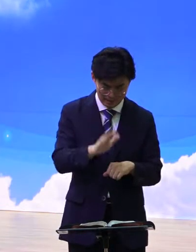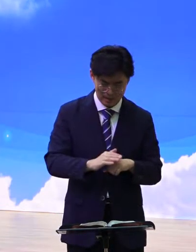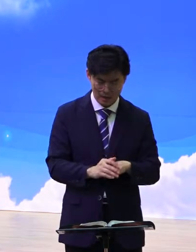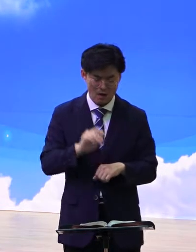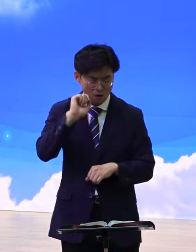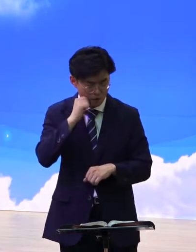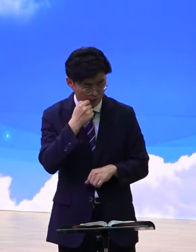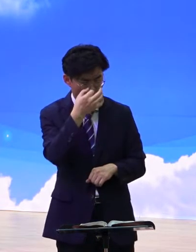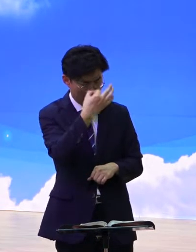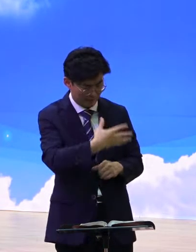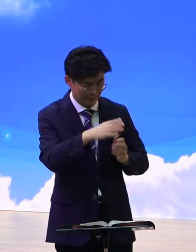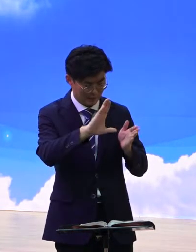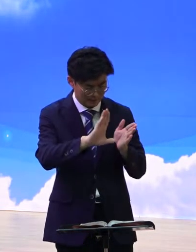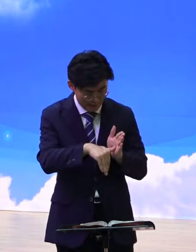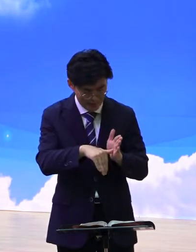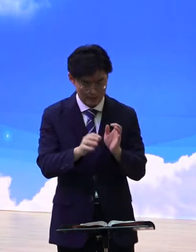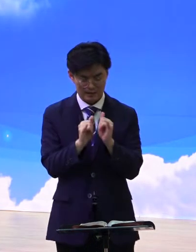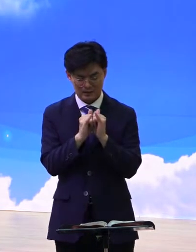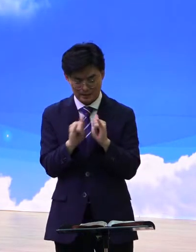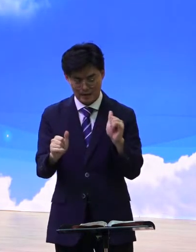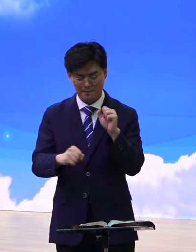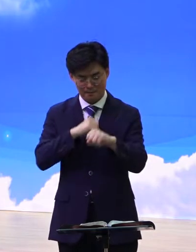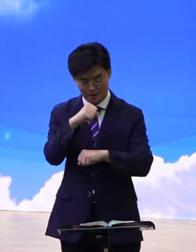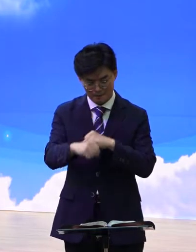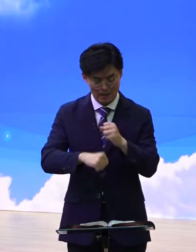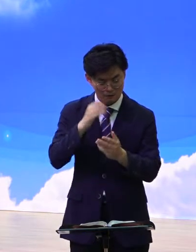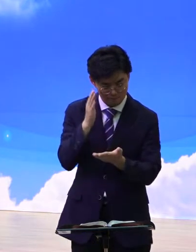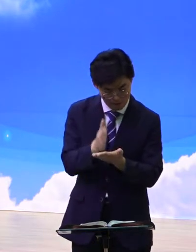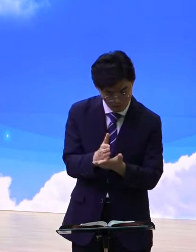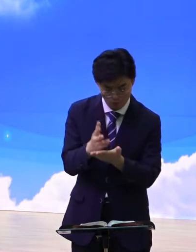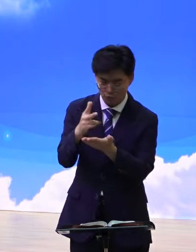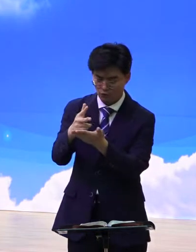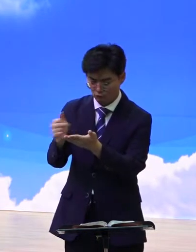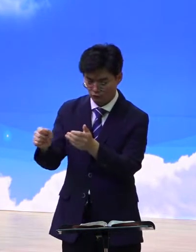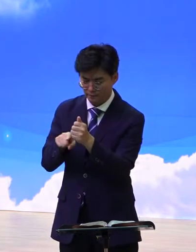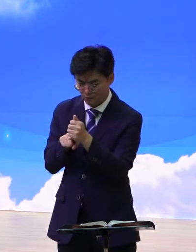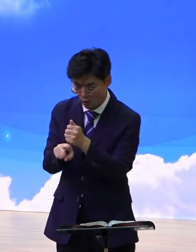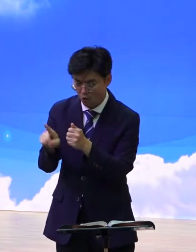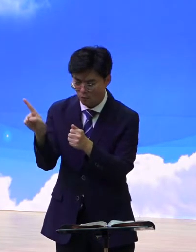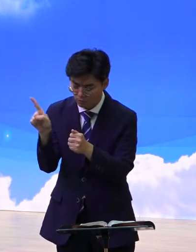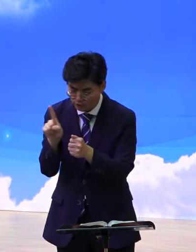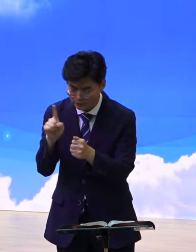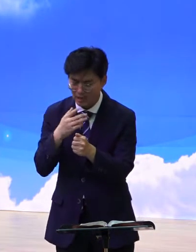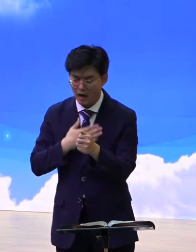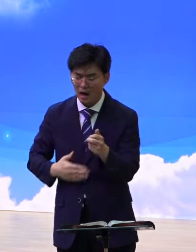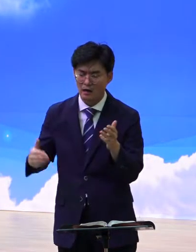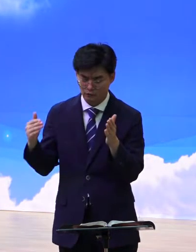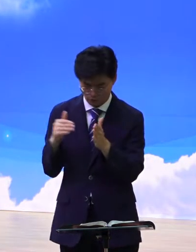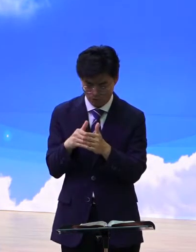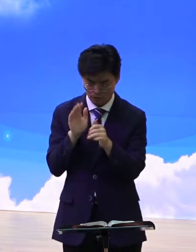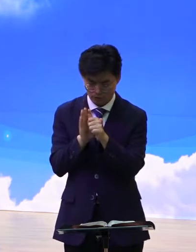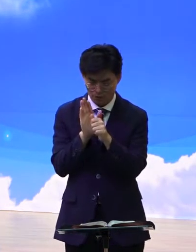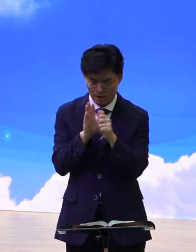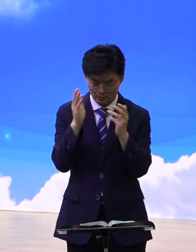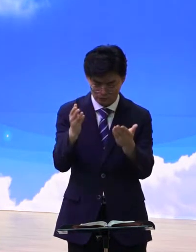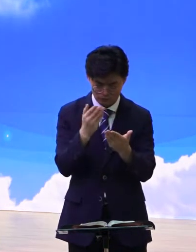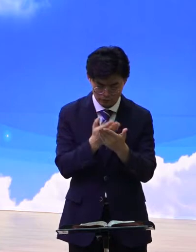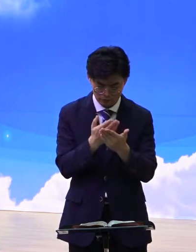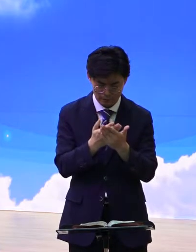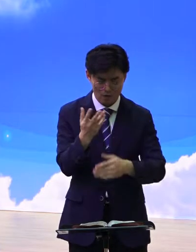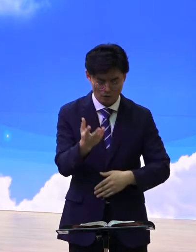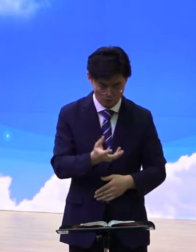하시고 주님의 뜻이 무엇인지 생각하는 사람이 늘어나게 하옵소서. 거룩한 부담을 두려워하지 않고